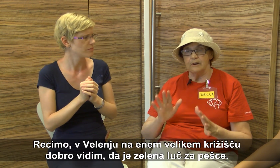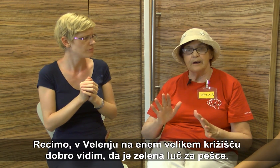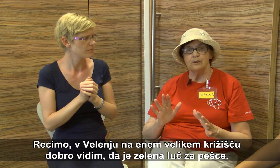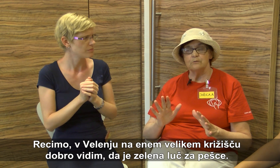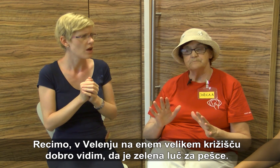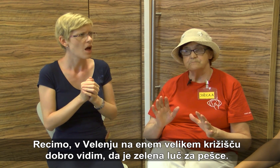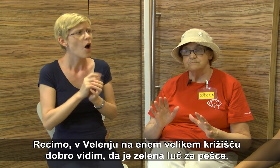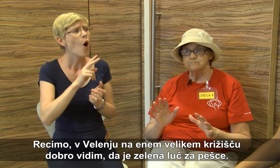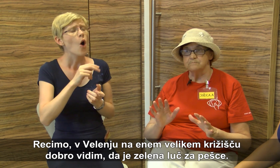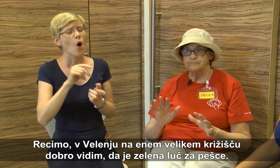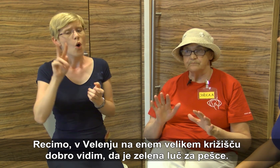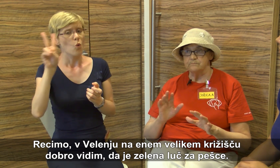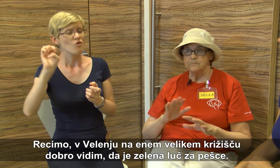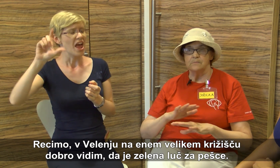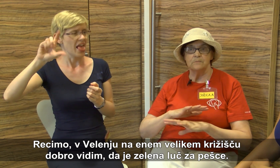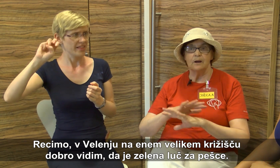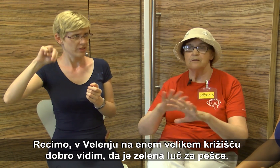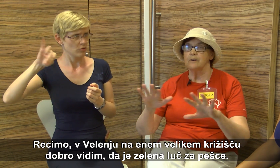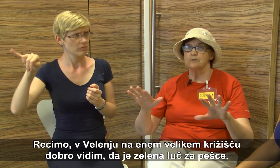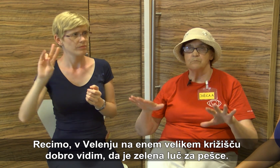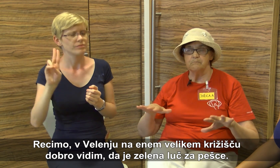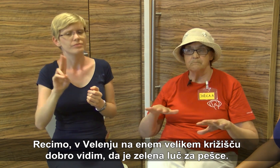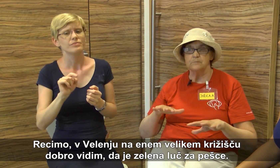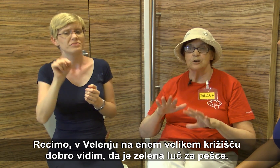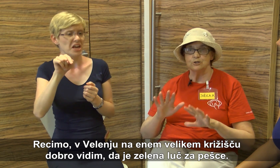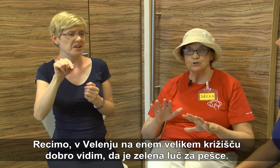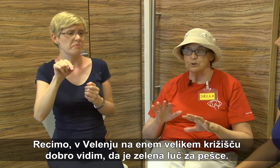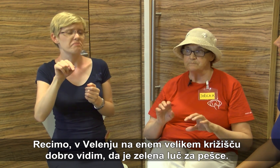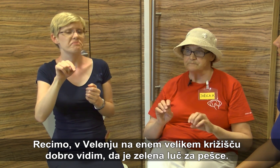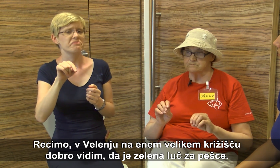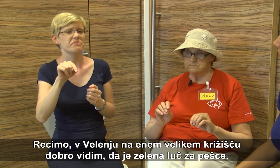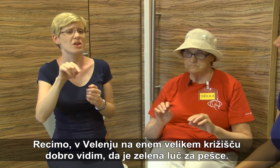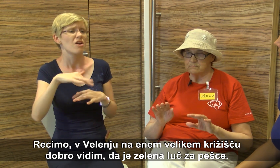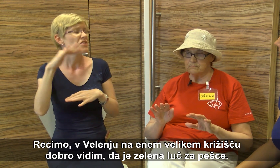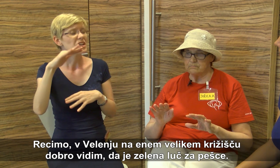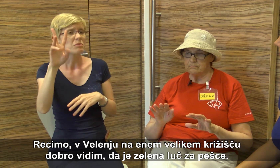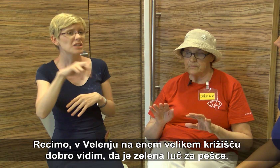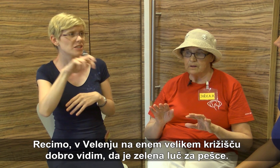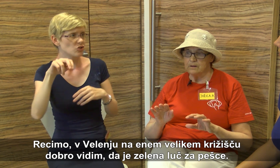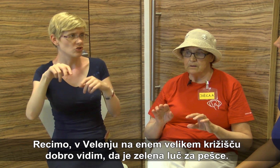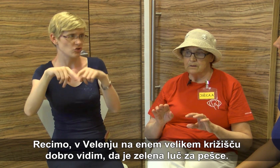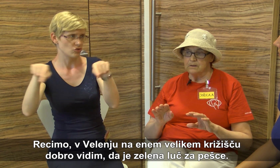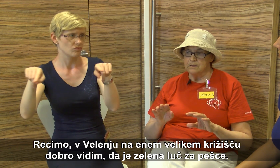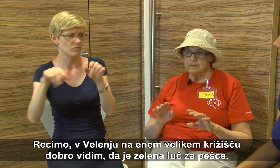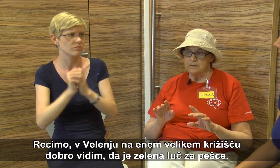v Velenju, na enem velikem križišču.